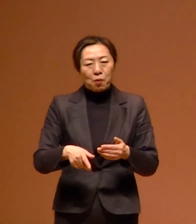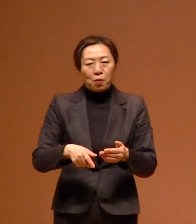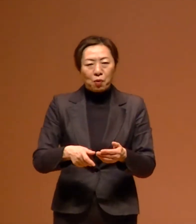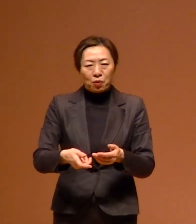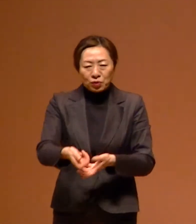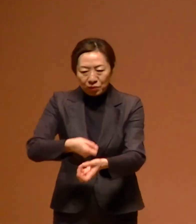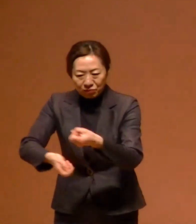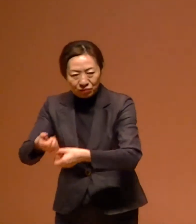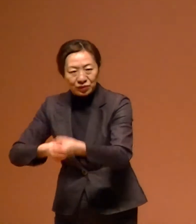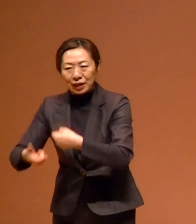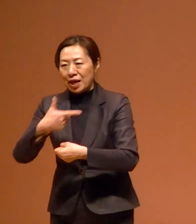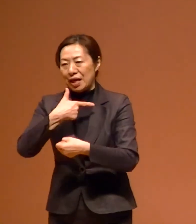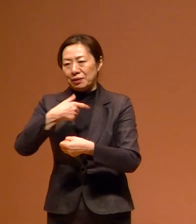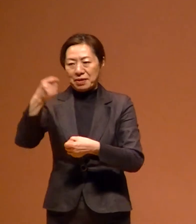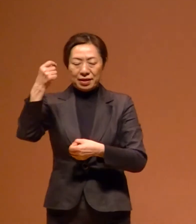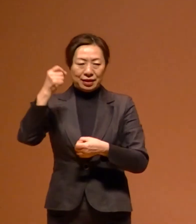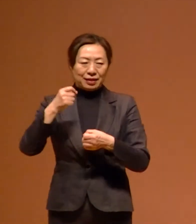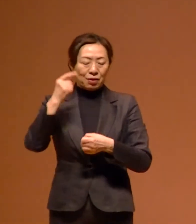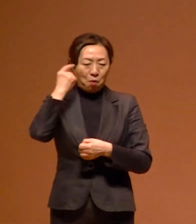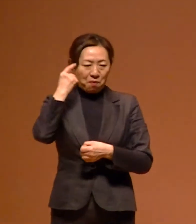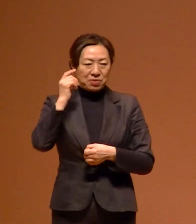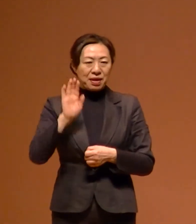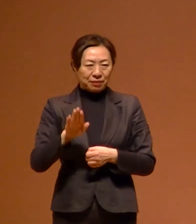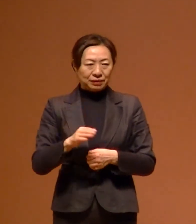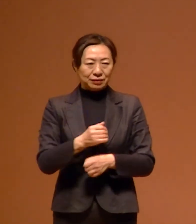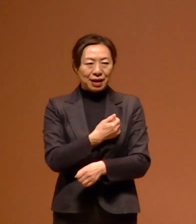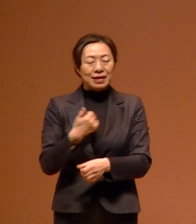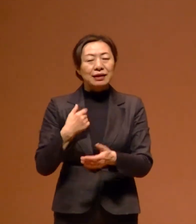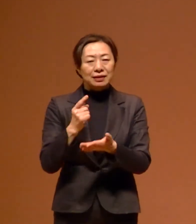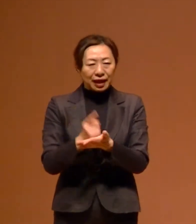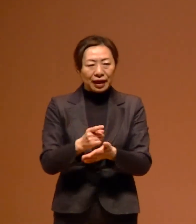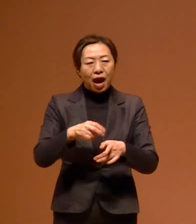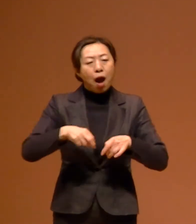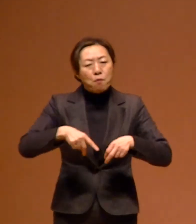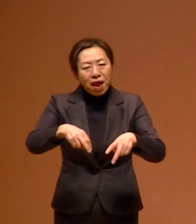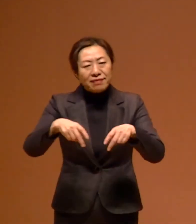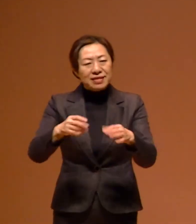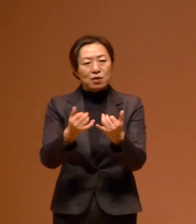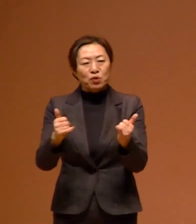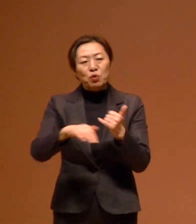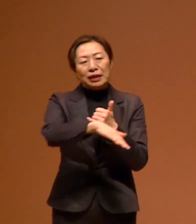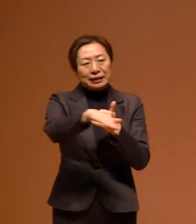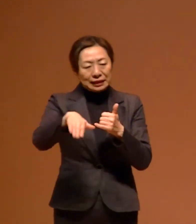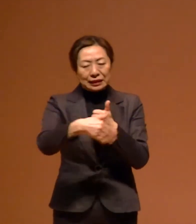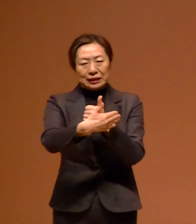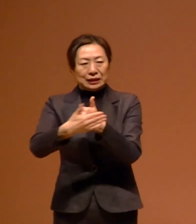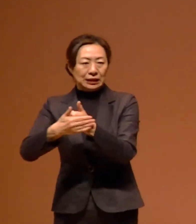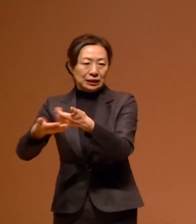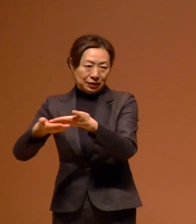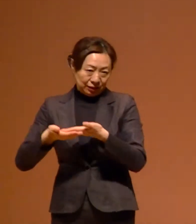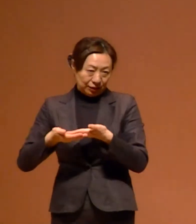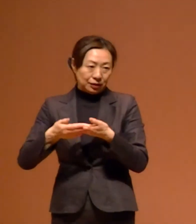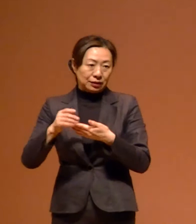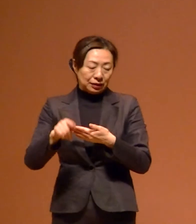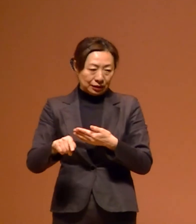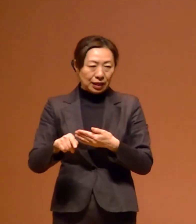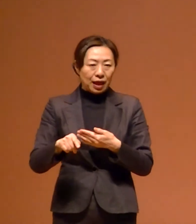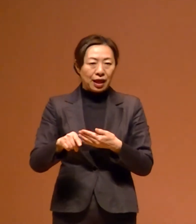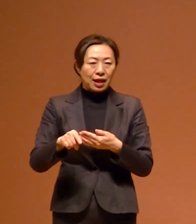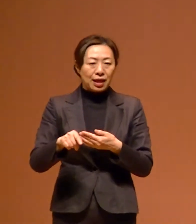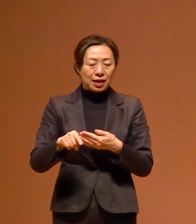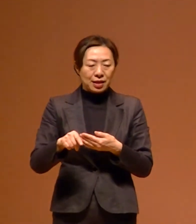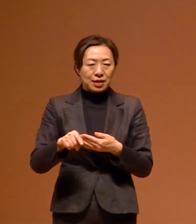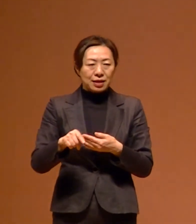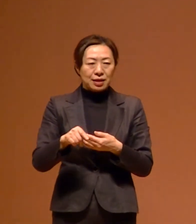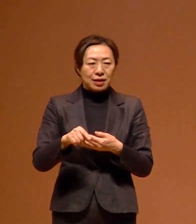。できるだけボランティアの人たち、いろんな千葉の所さんも